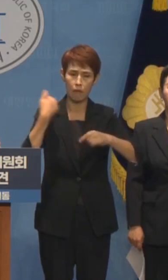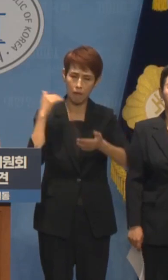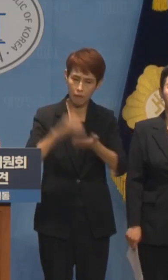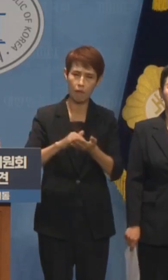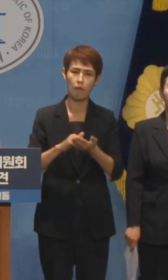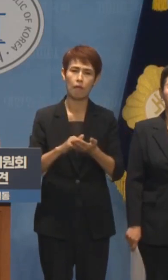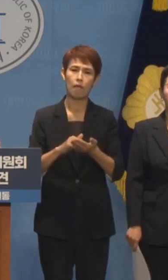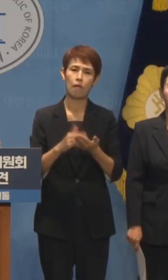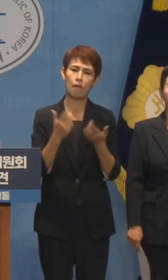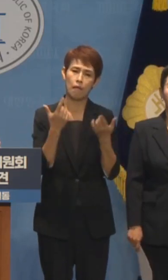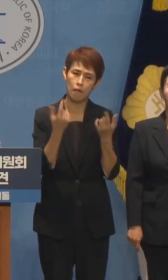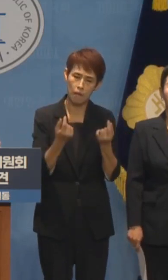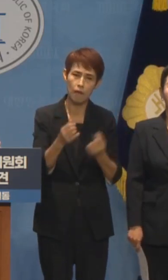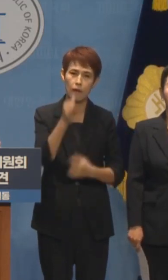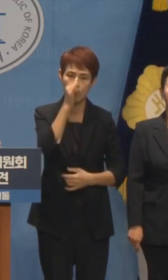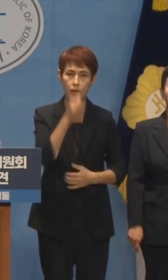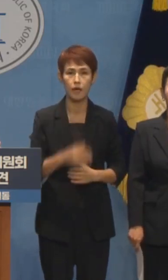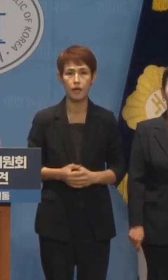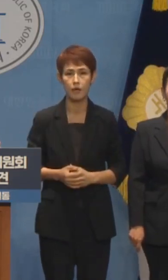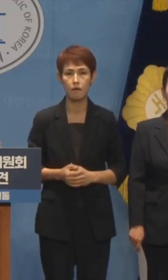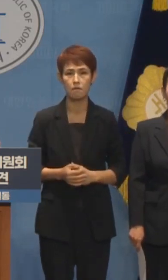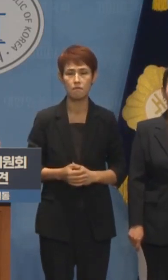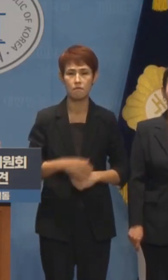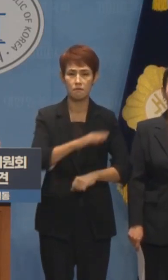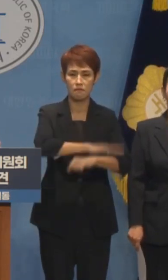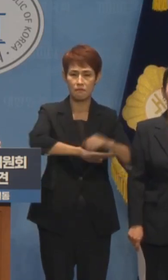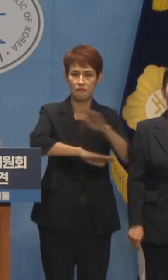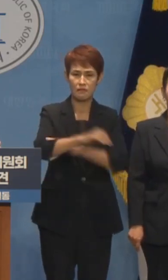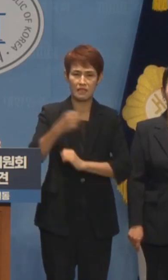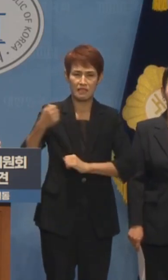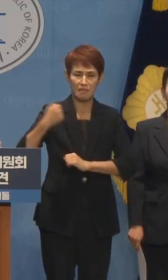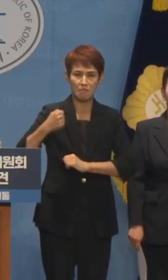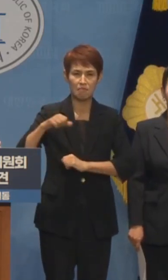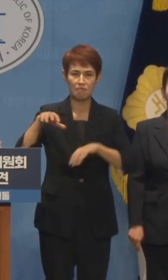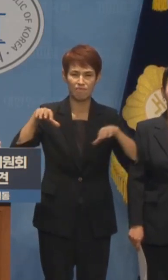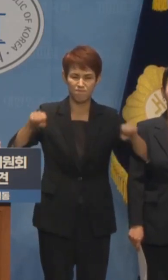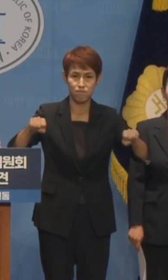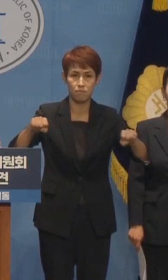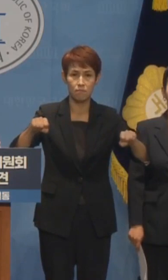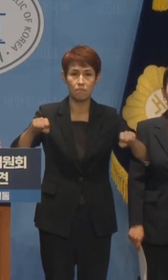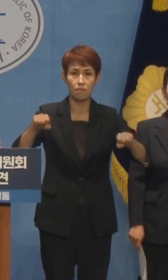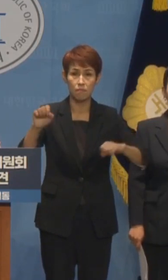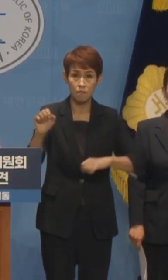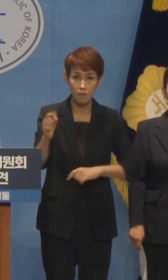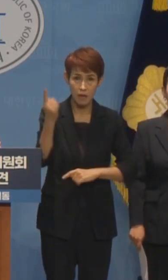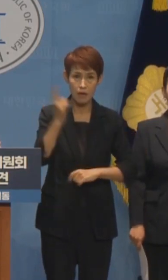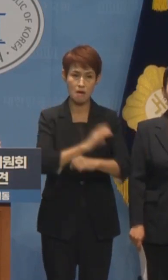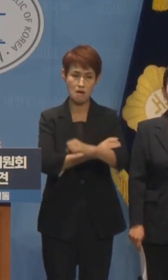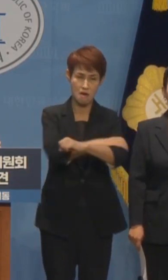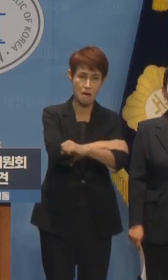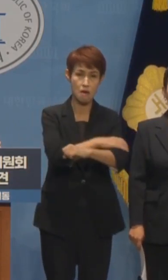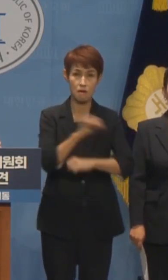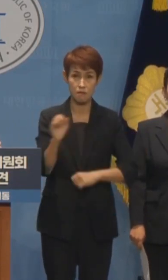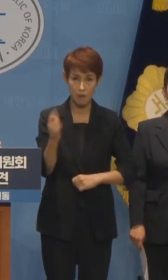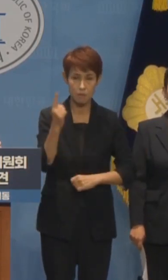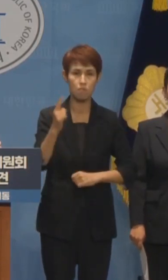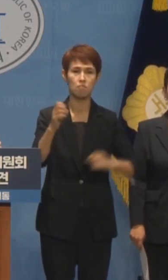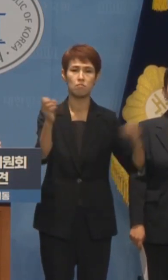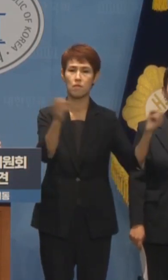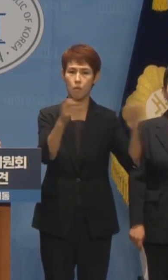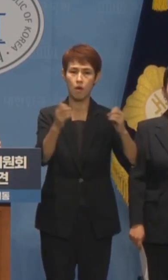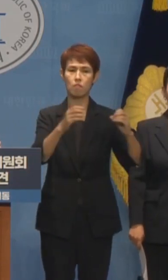있습니다 거대 양당 체제의 고착화와 기득권 강화가 계속되면서 대화와 타협이라는 정치